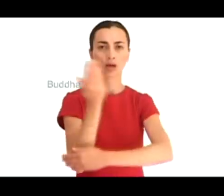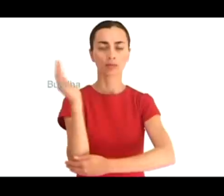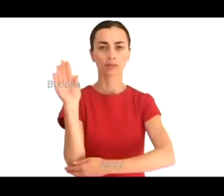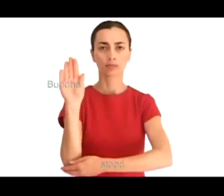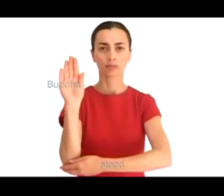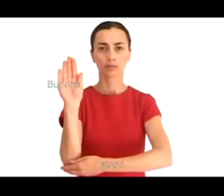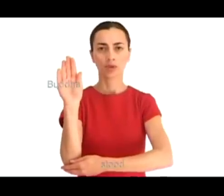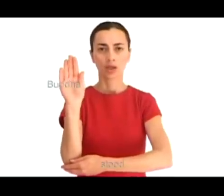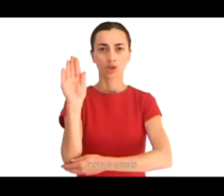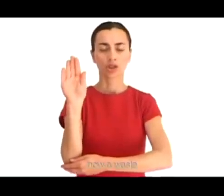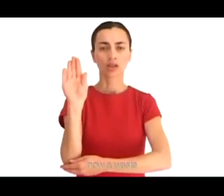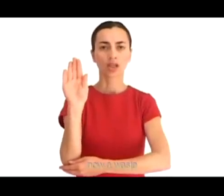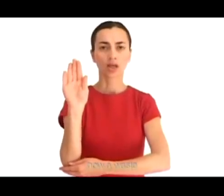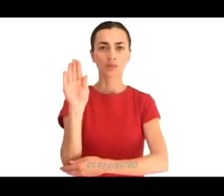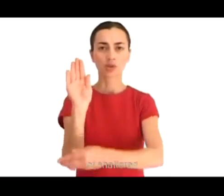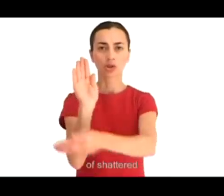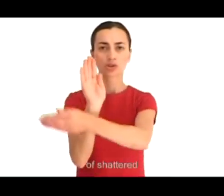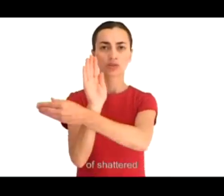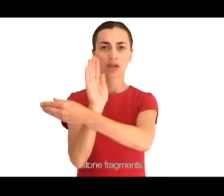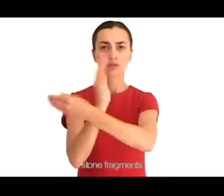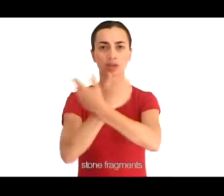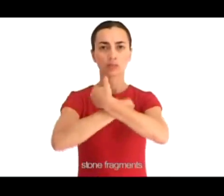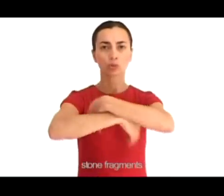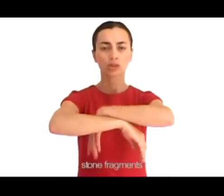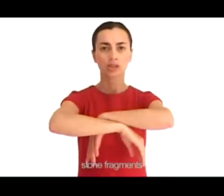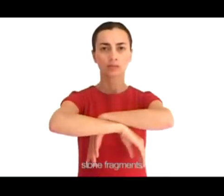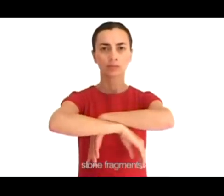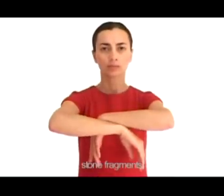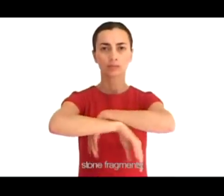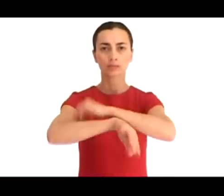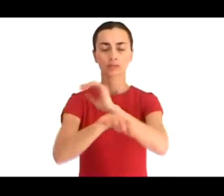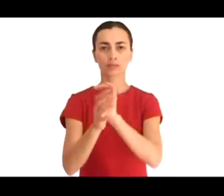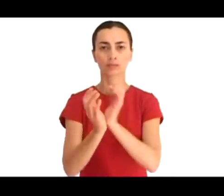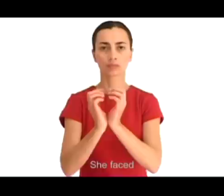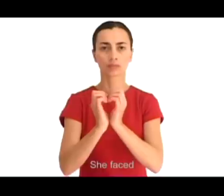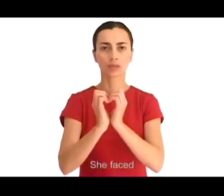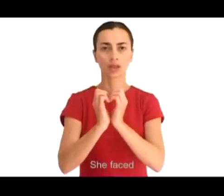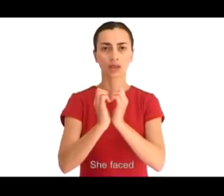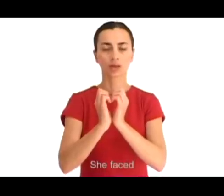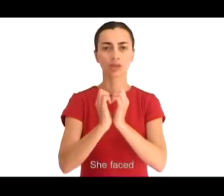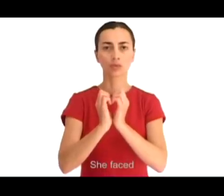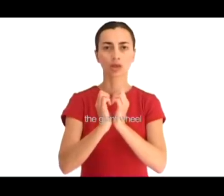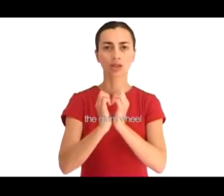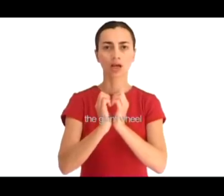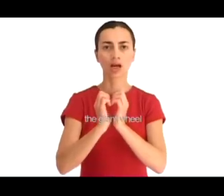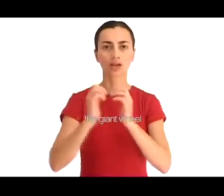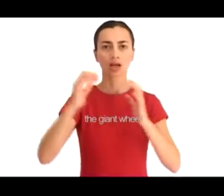בודהה, שעתה היה לפסולת שברי אבן מנותצים. היא עמדה מול הגלגל